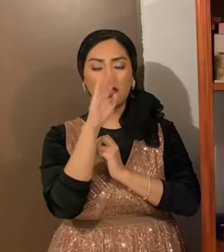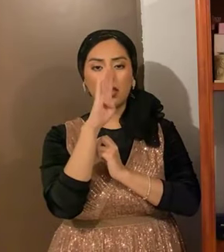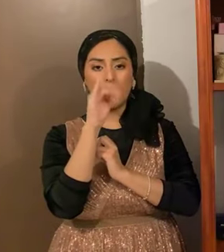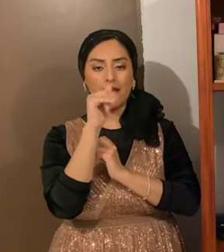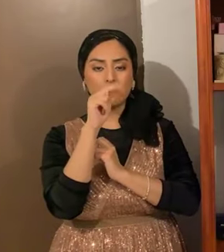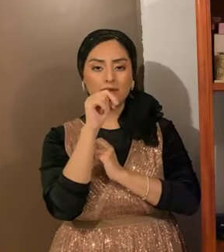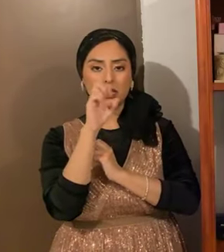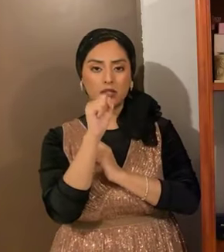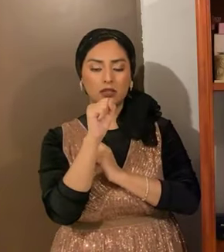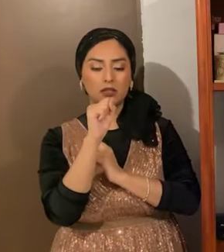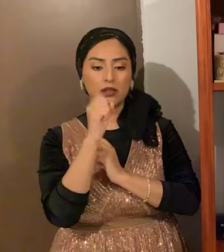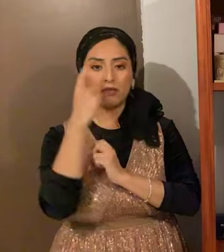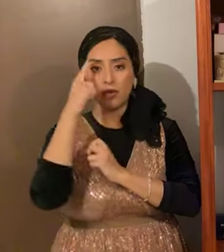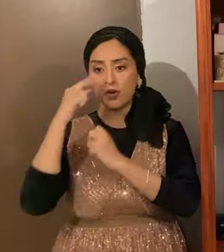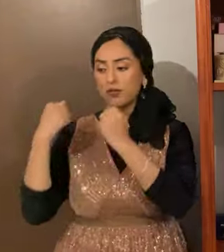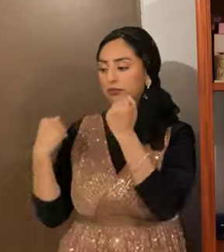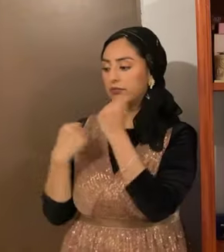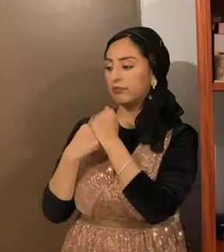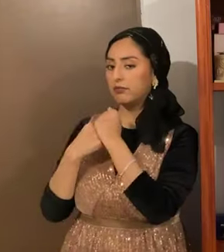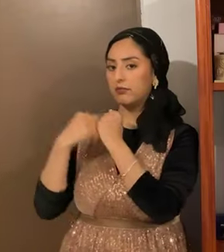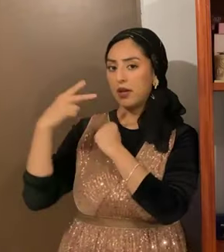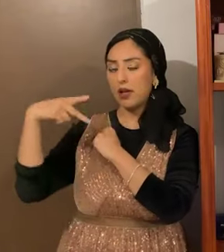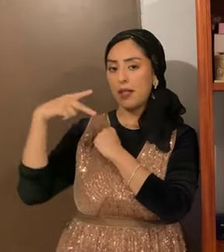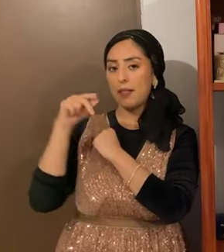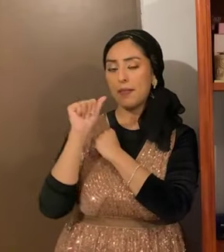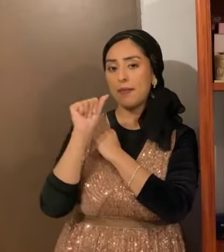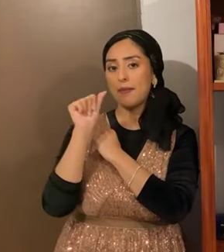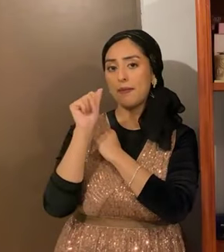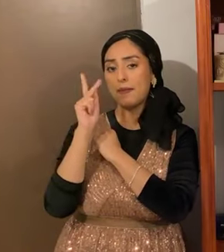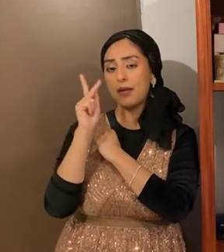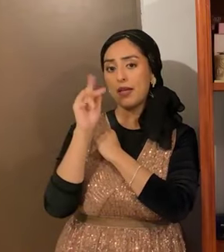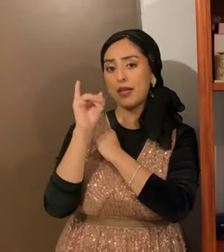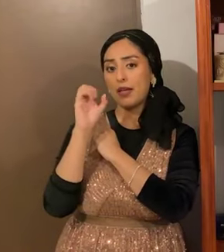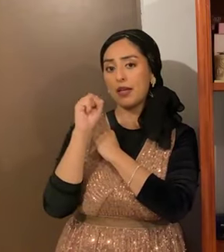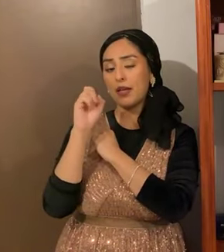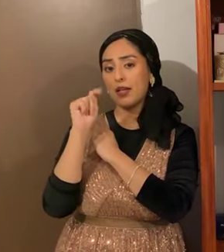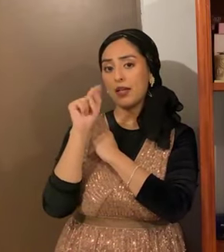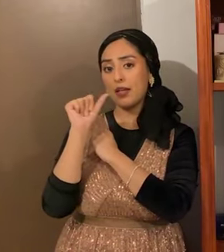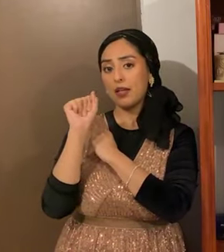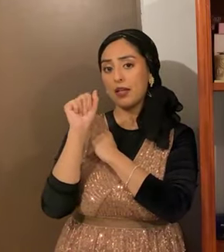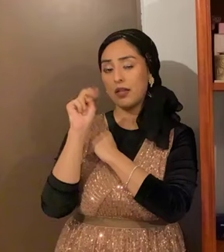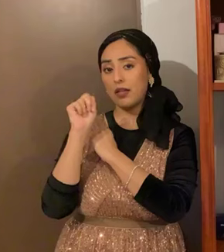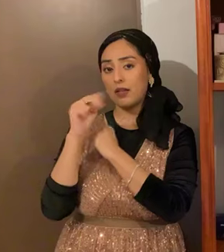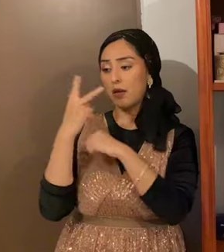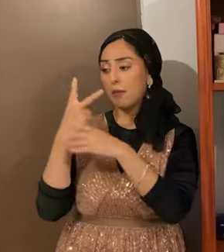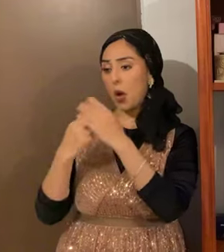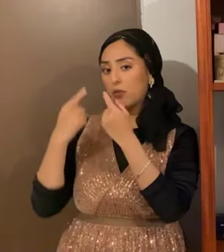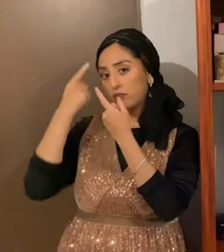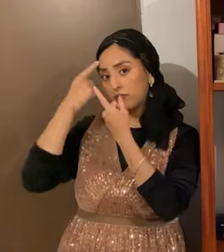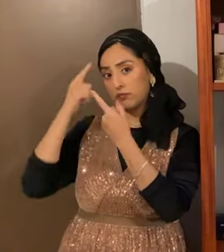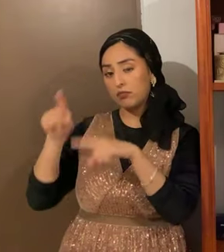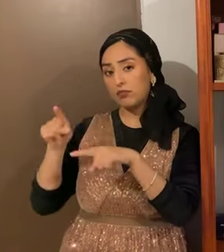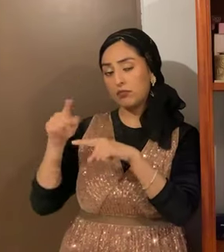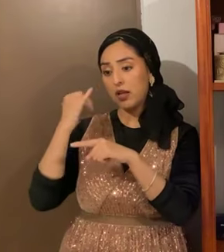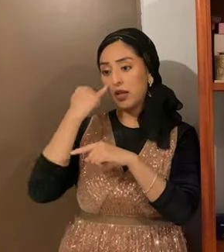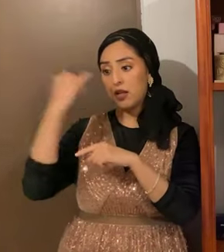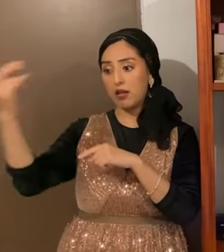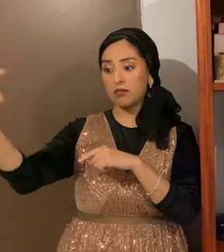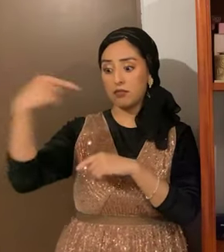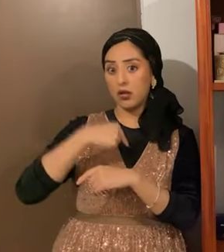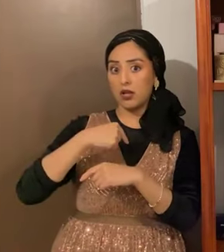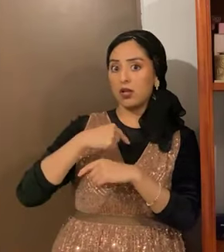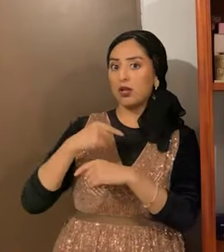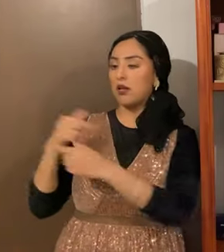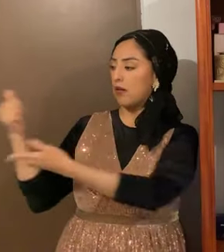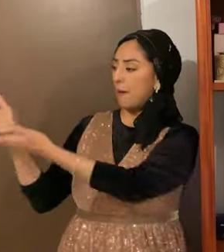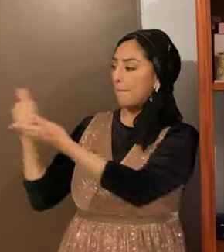solicita. Arabia Saudita y Pakistán tienen un pacto de defensa según el cual un ataque contra un país